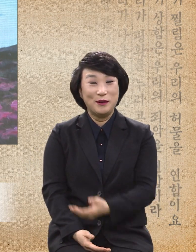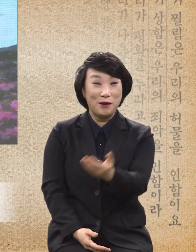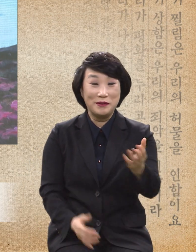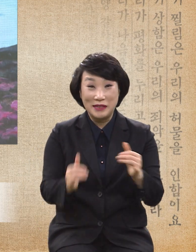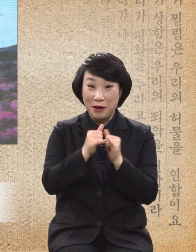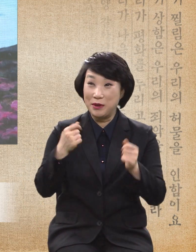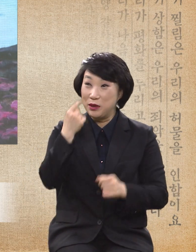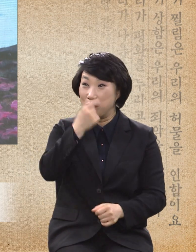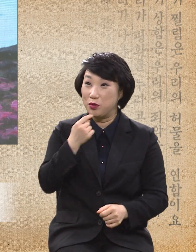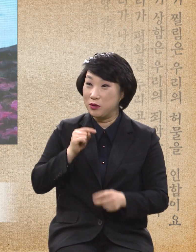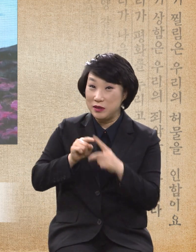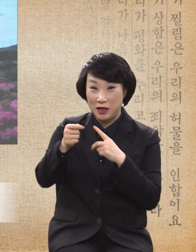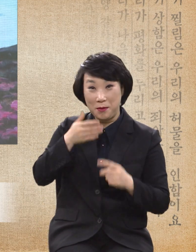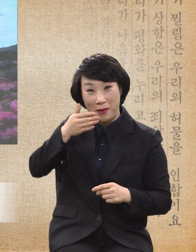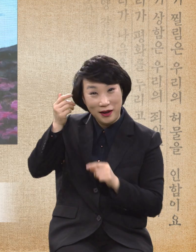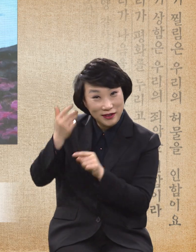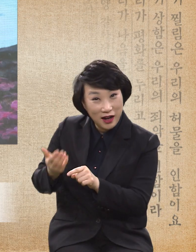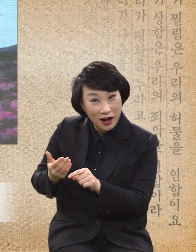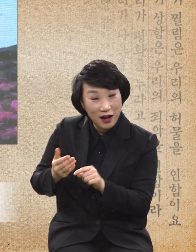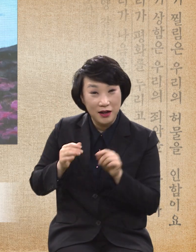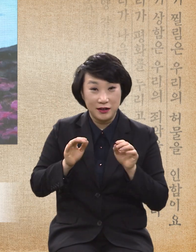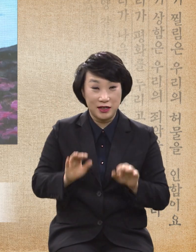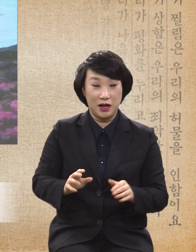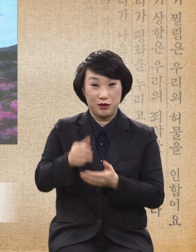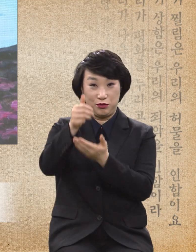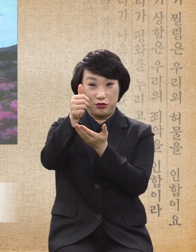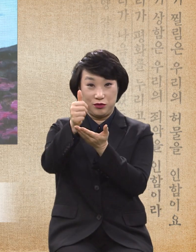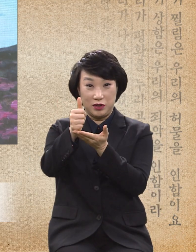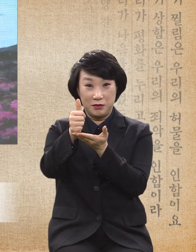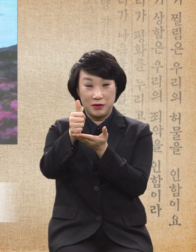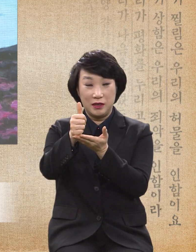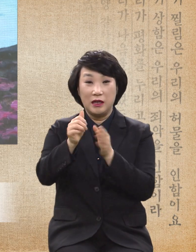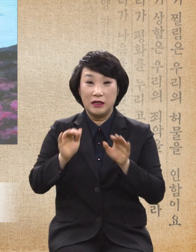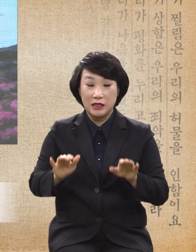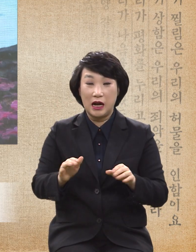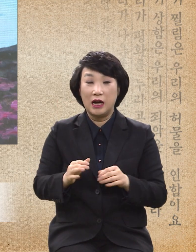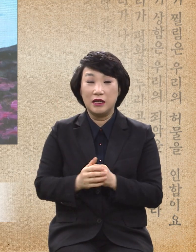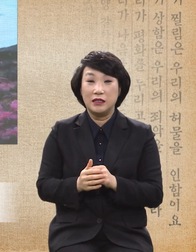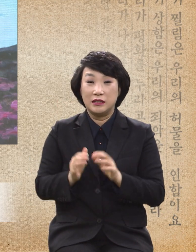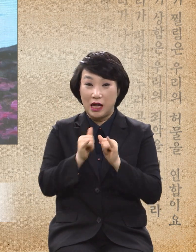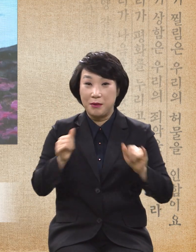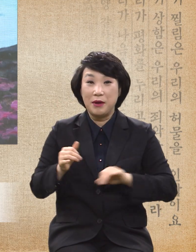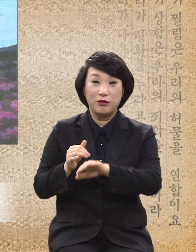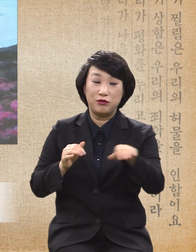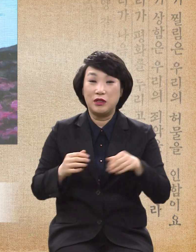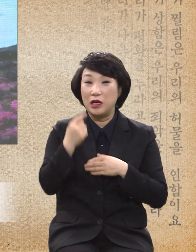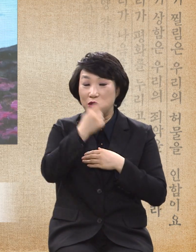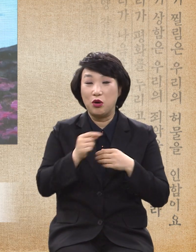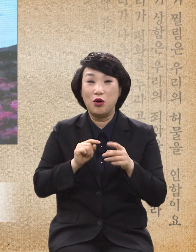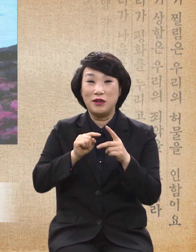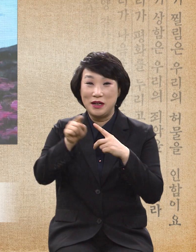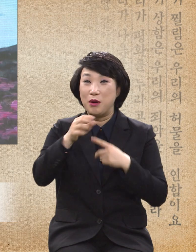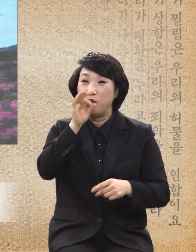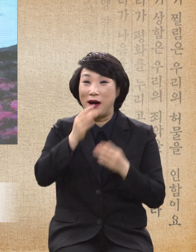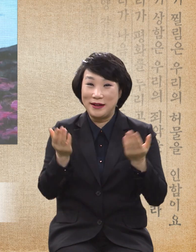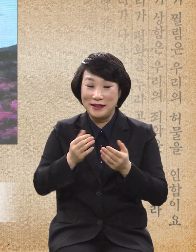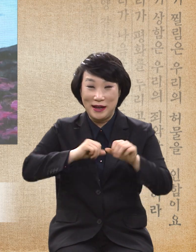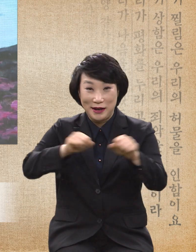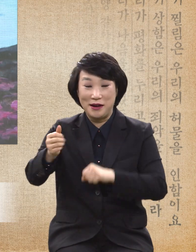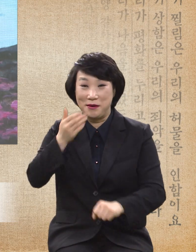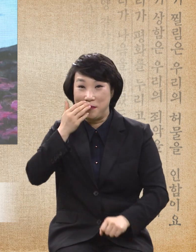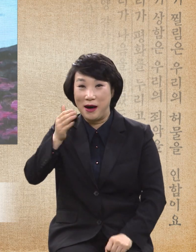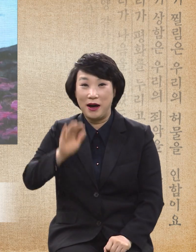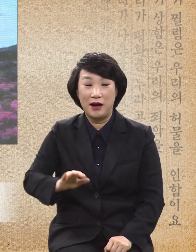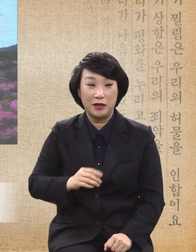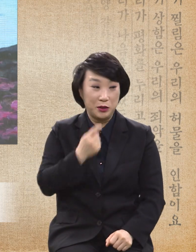이성적으로 이해돼? 그래서 주님은 이성적으로 이해할 수 없는 일을 하기 때문에